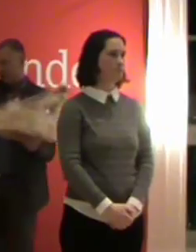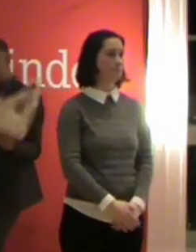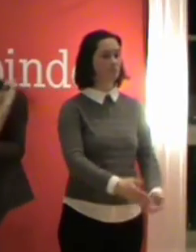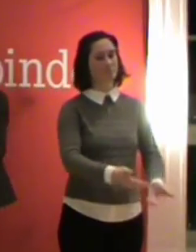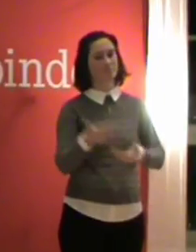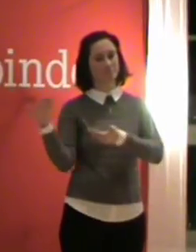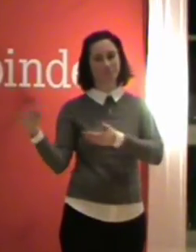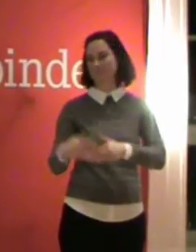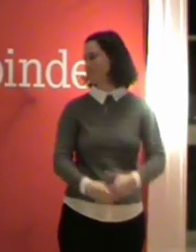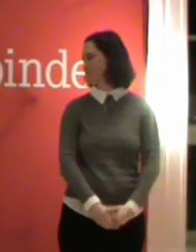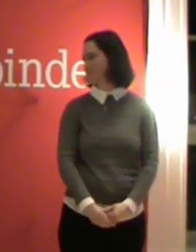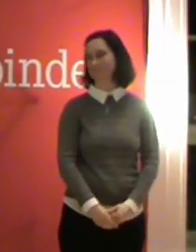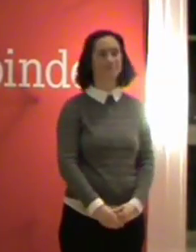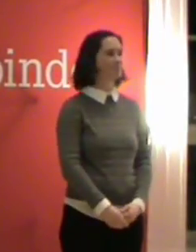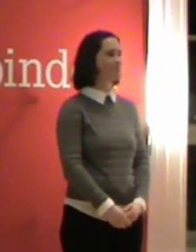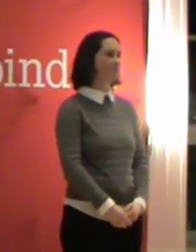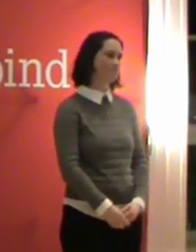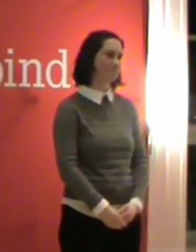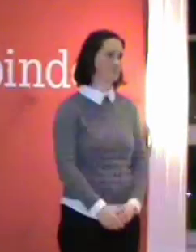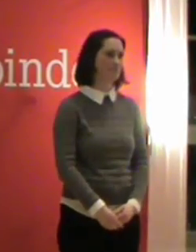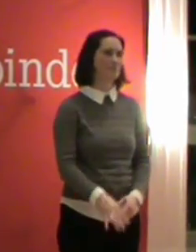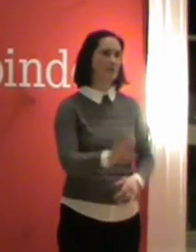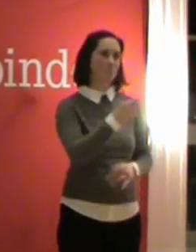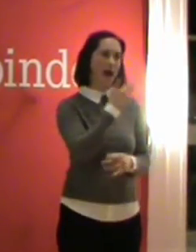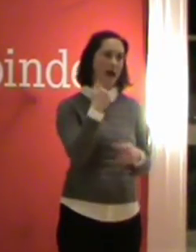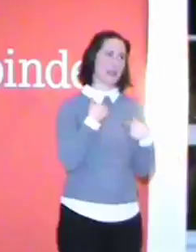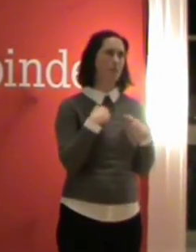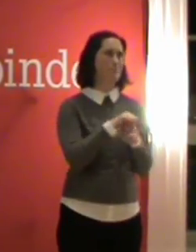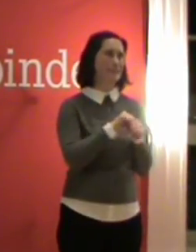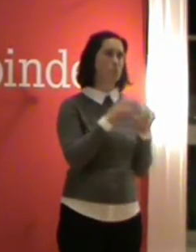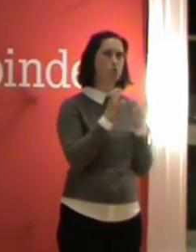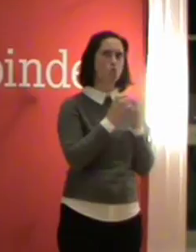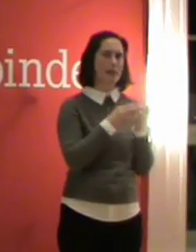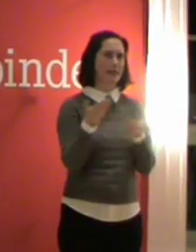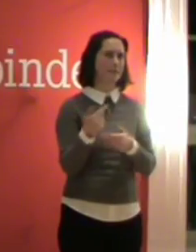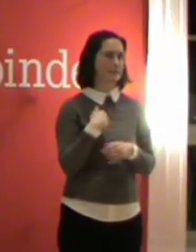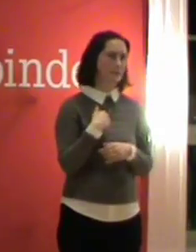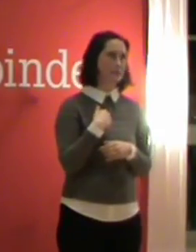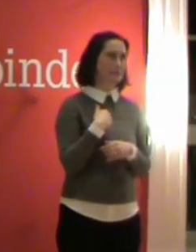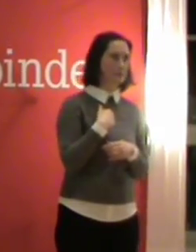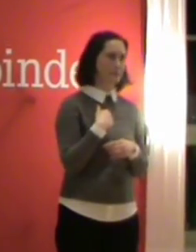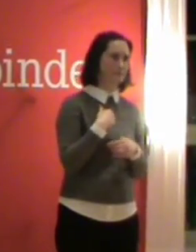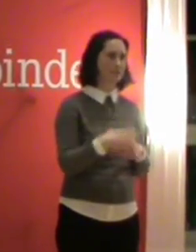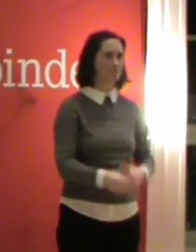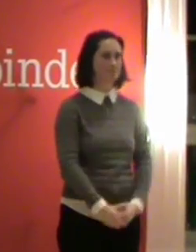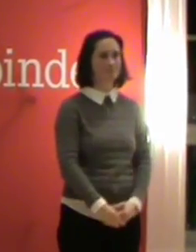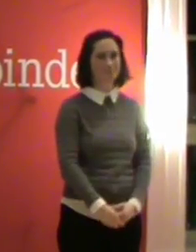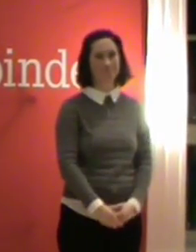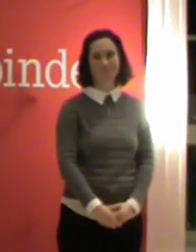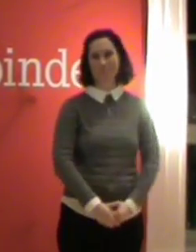Auch für dich, danke, Exzellenz, aber dann gebe ich dir auch noch Weltungen, okay, machen